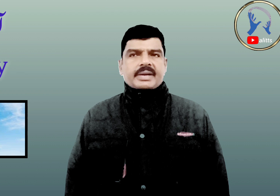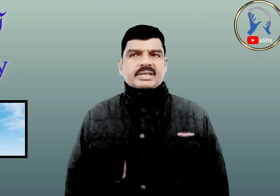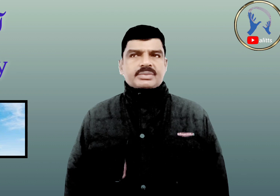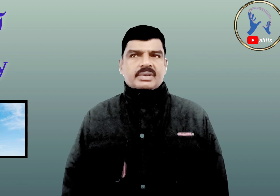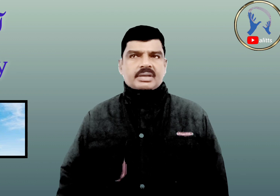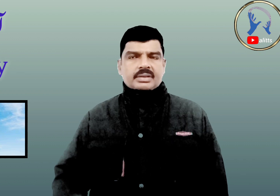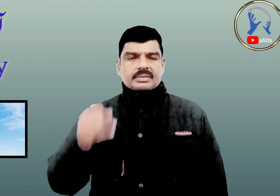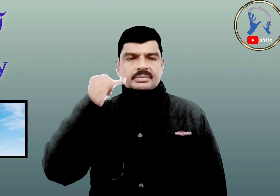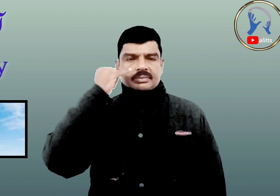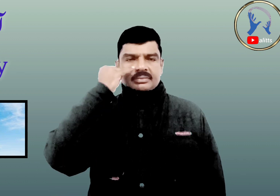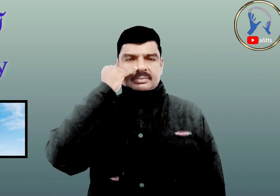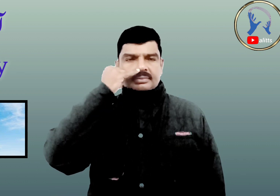आसमान।